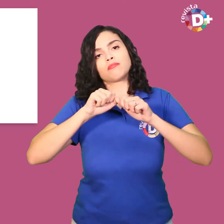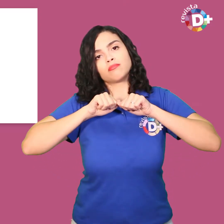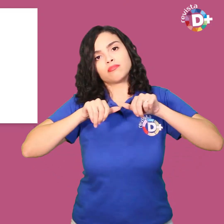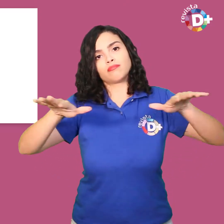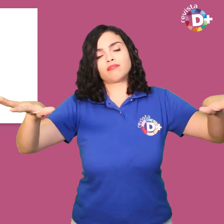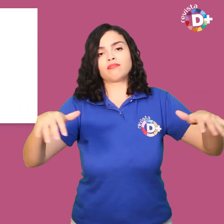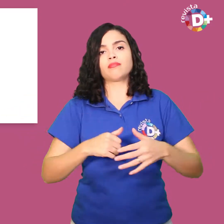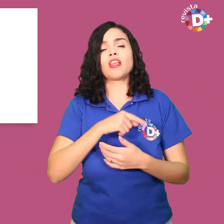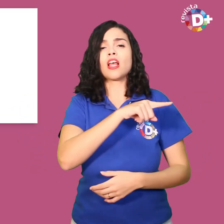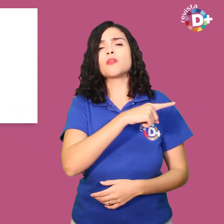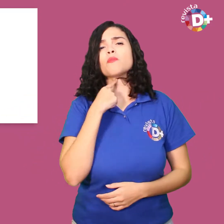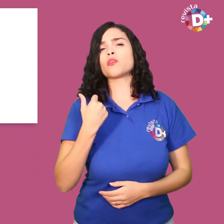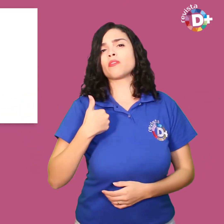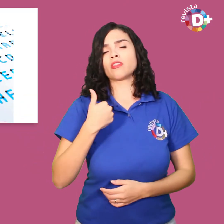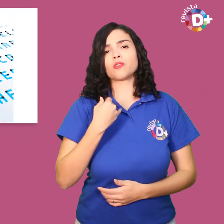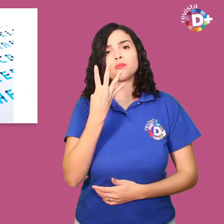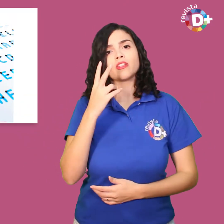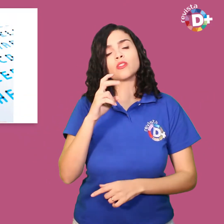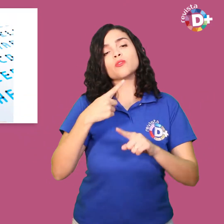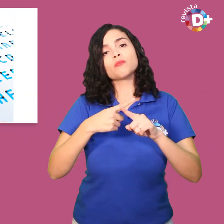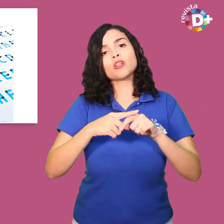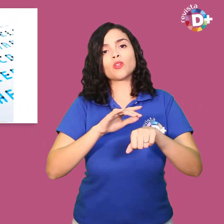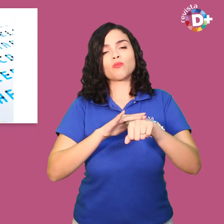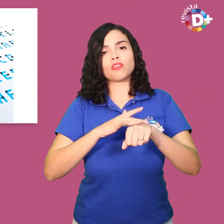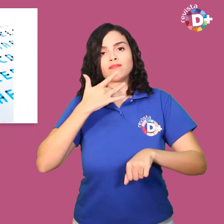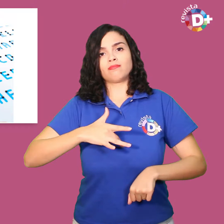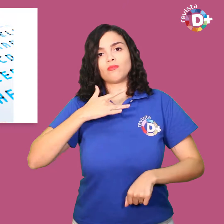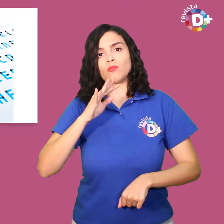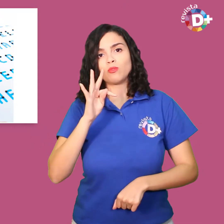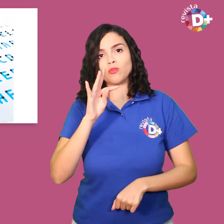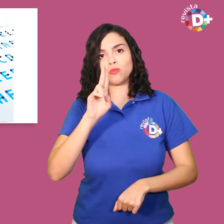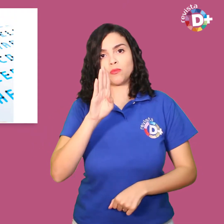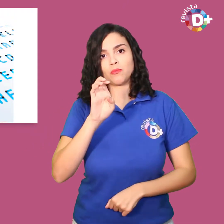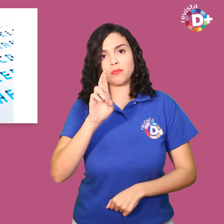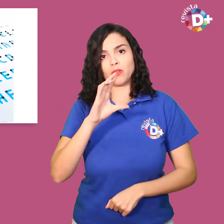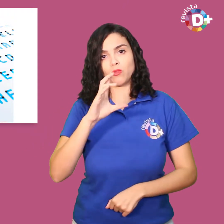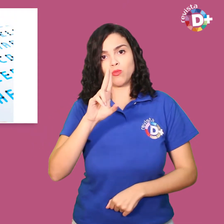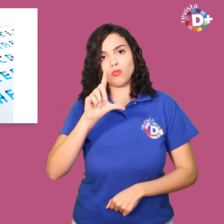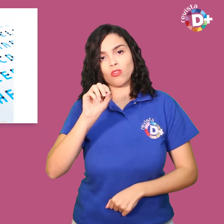de idade, vítima de tuberculose, sem que ele conseguisse contemplar o sucesso de sua criação.